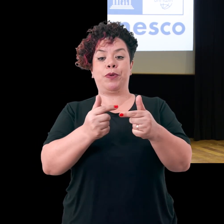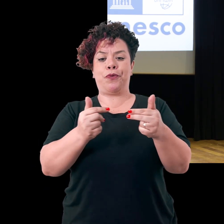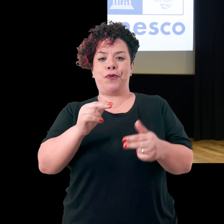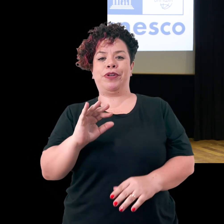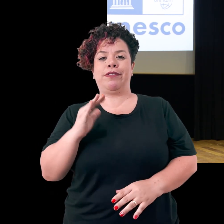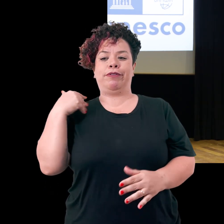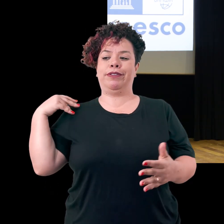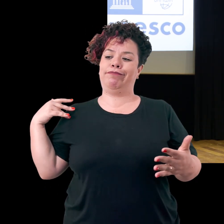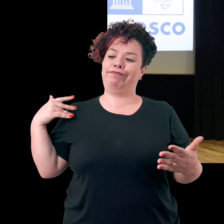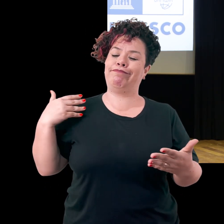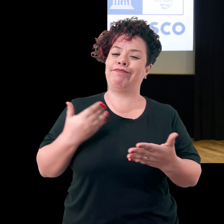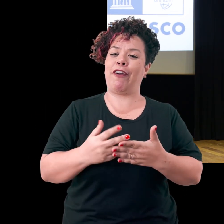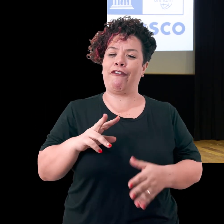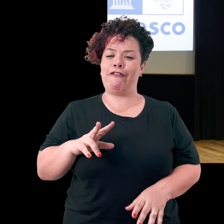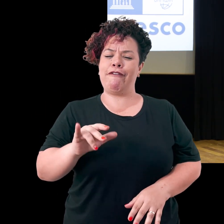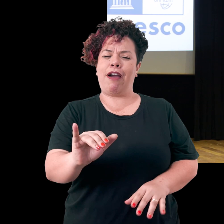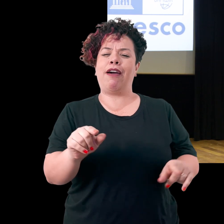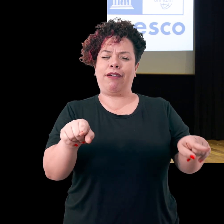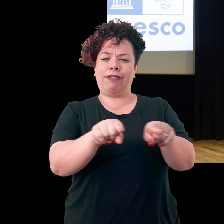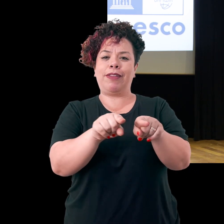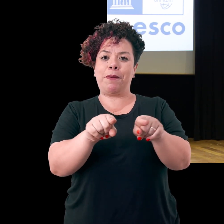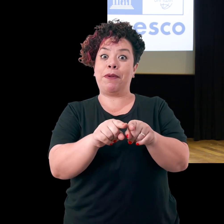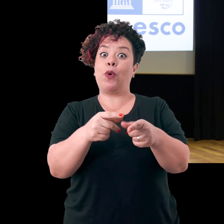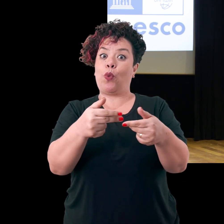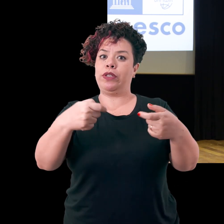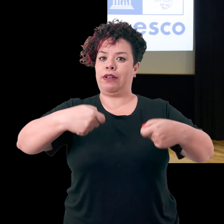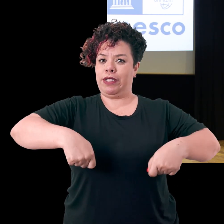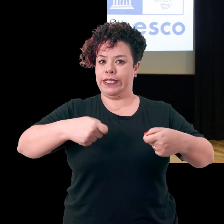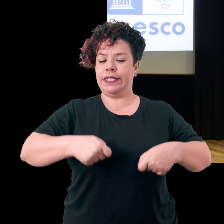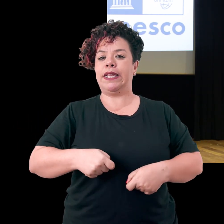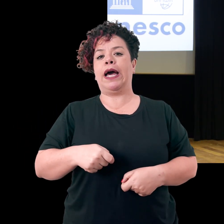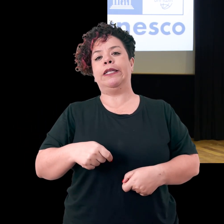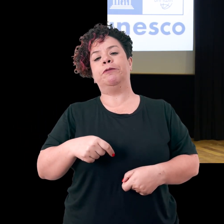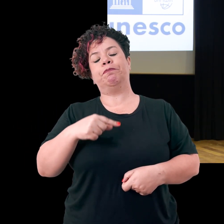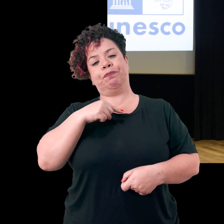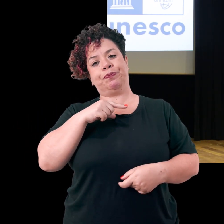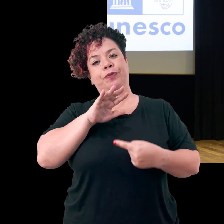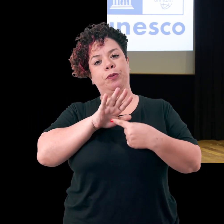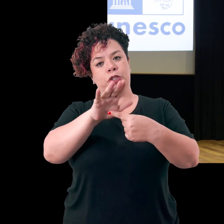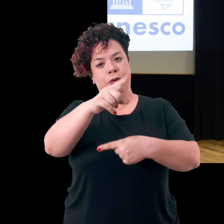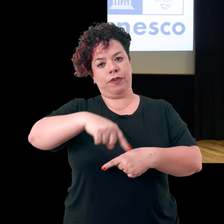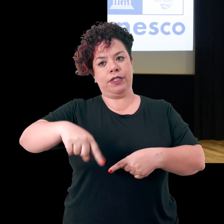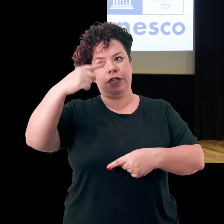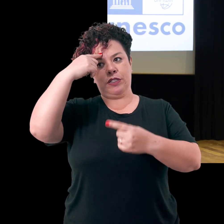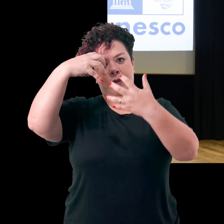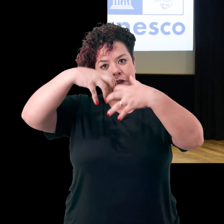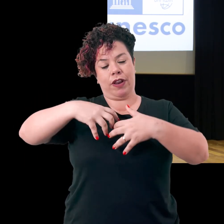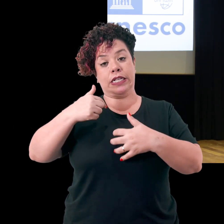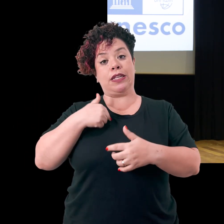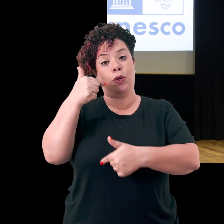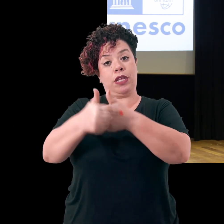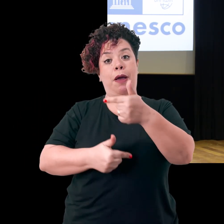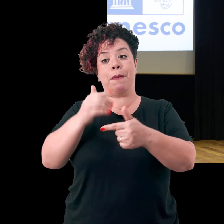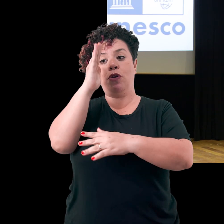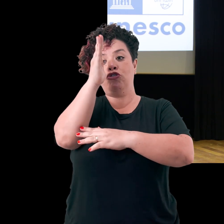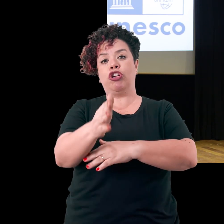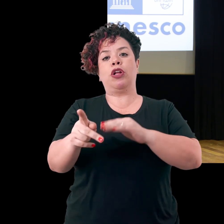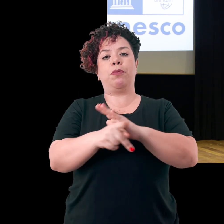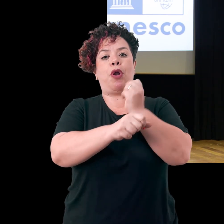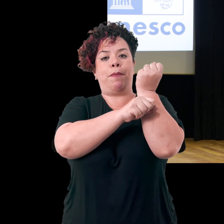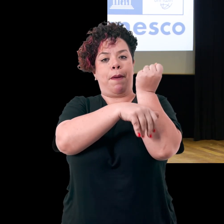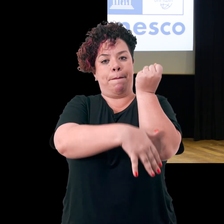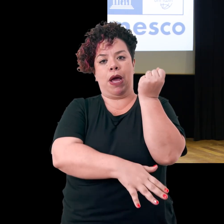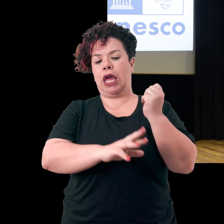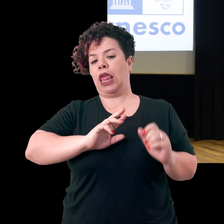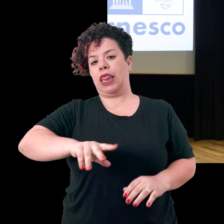coisas acontecerem, né? Muitas coisas necessárias. Eu trouxe aqui uma reflexão. Assim, eu não trabalho diretamente com